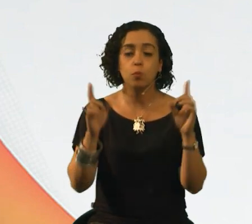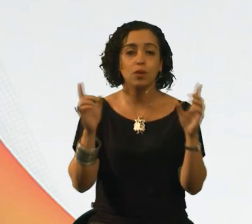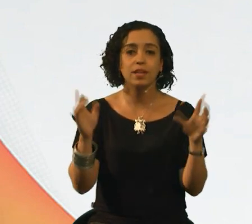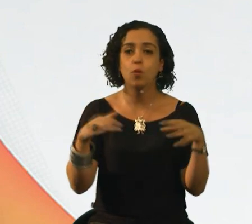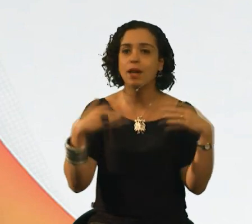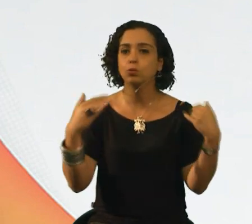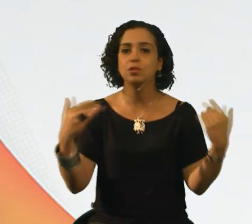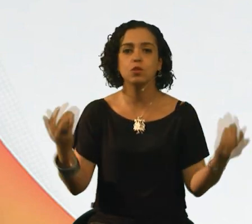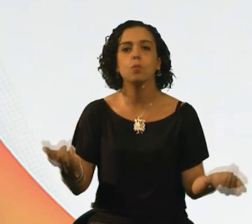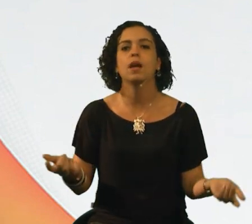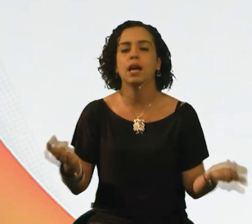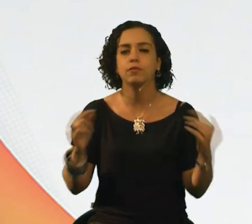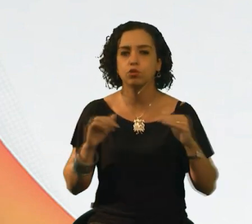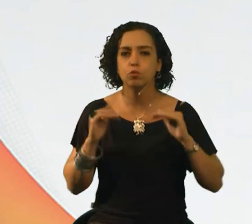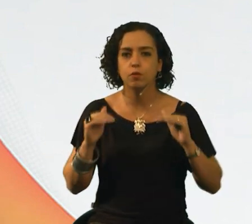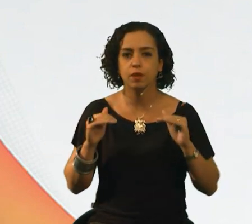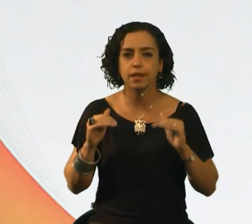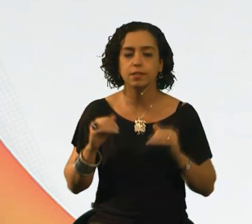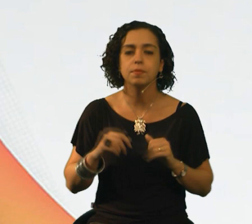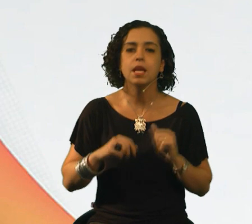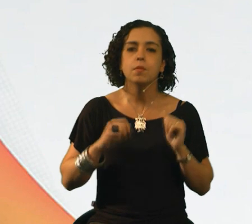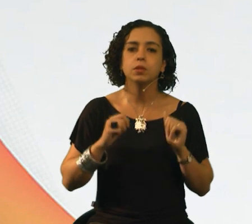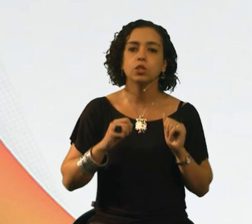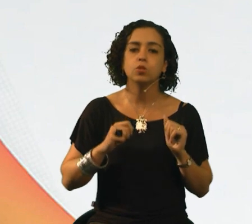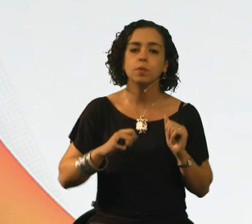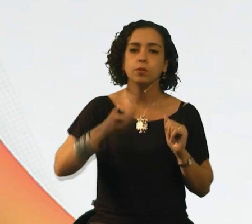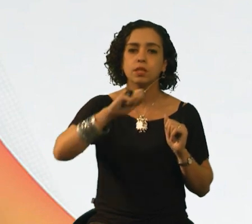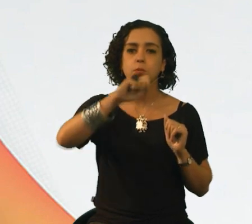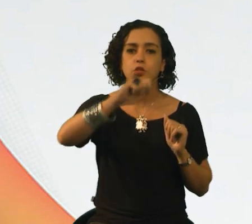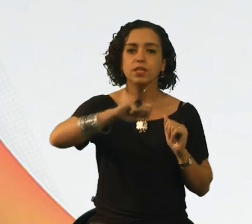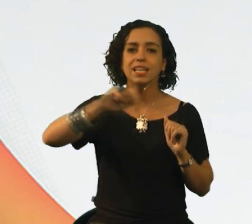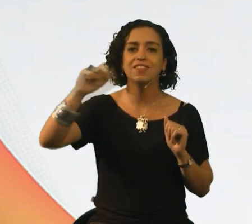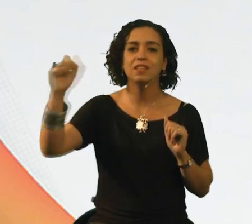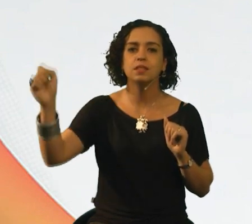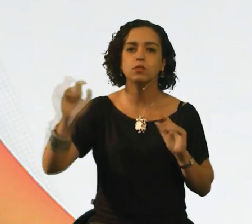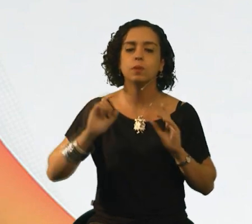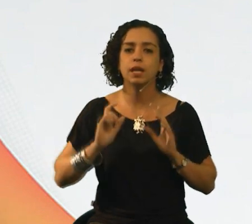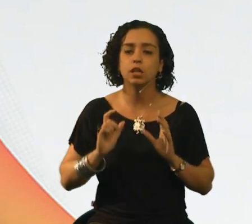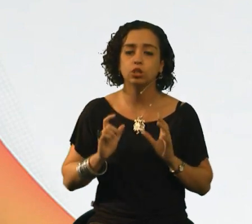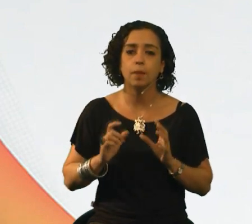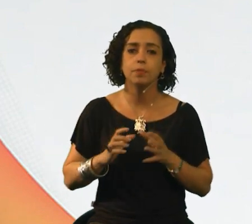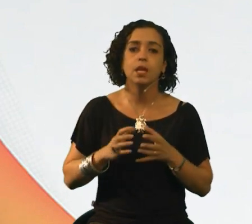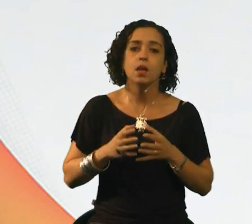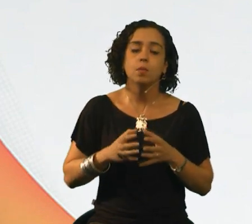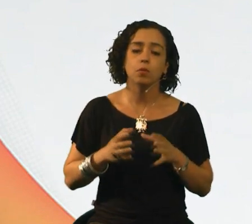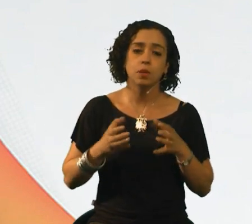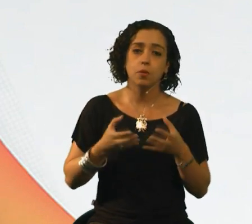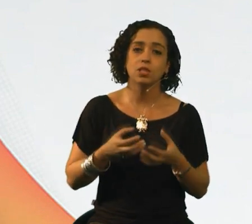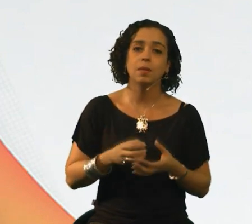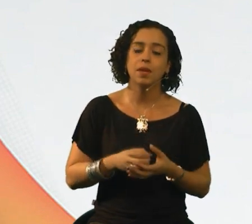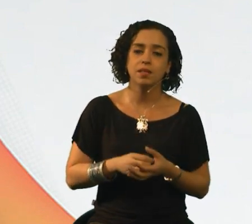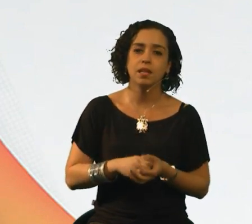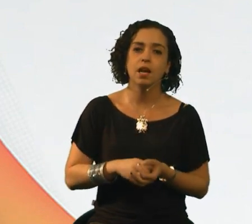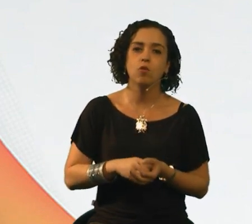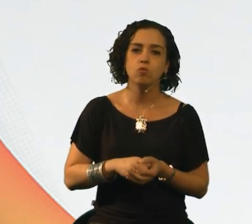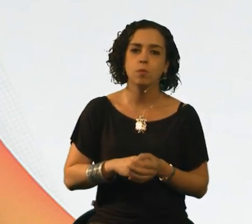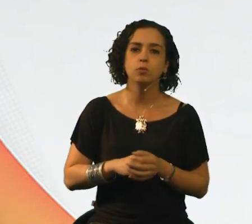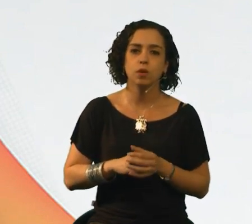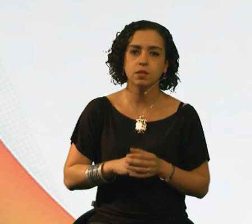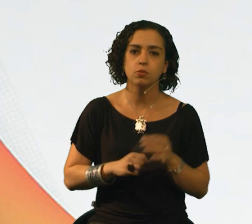ou pulei quatro, cinco palavras de uma frase. Muita gente me pergunta se pode fazer aquele Vzinho para encaixar. Bom, você pode até perder alguma